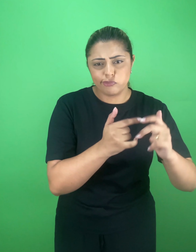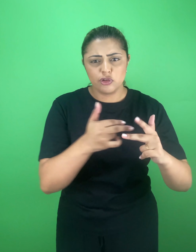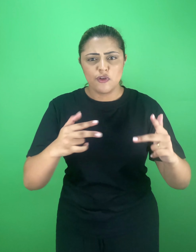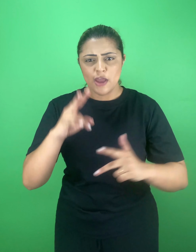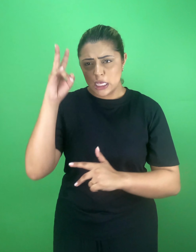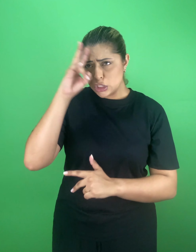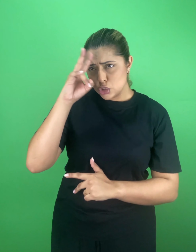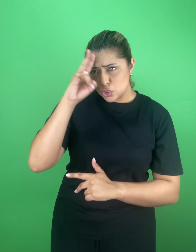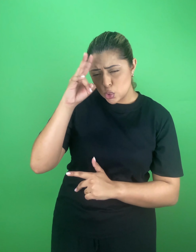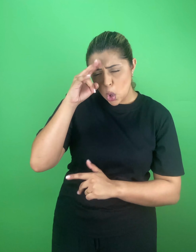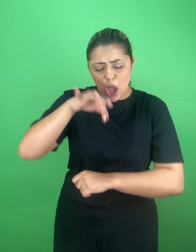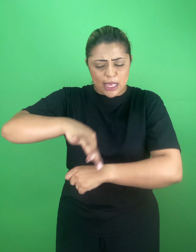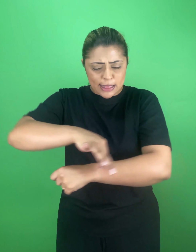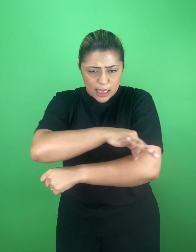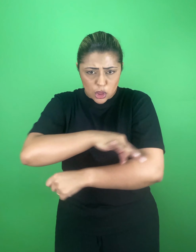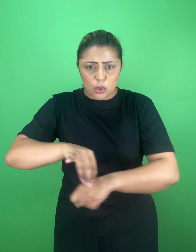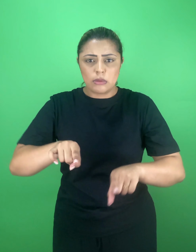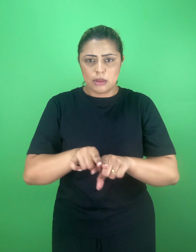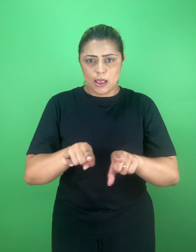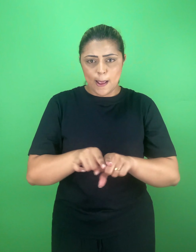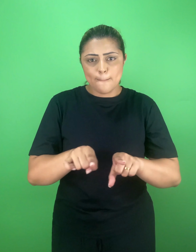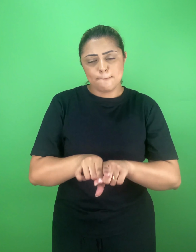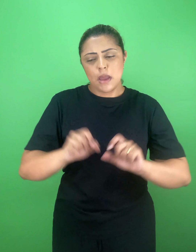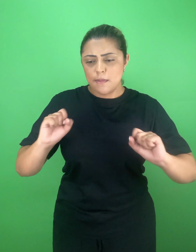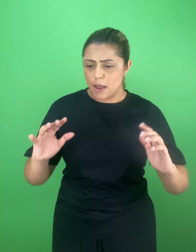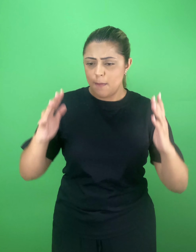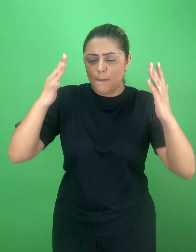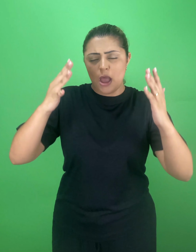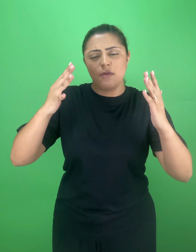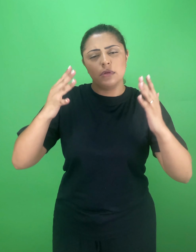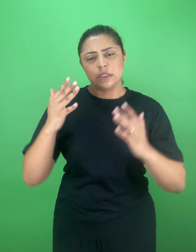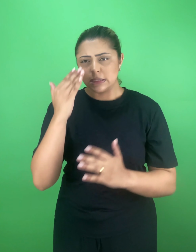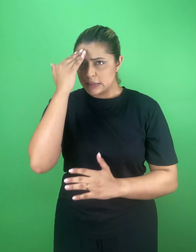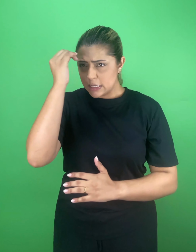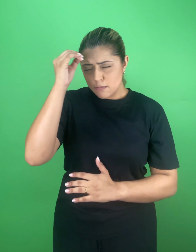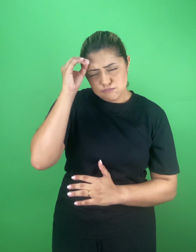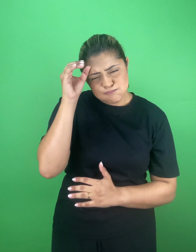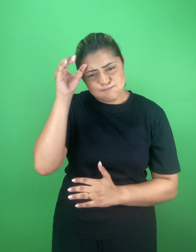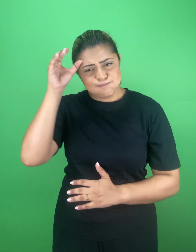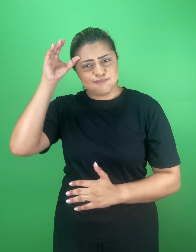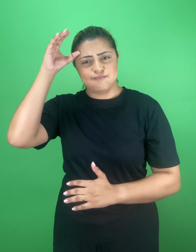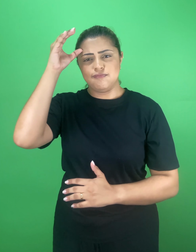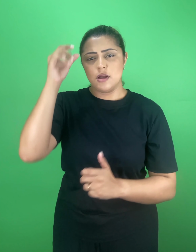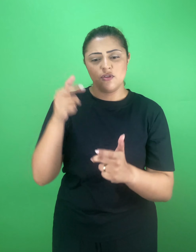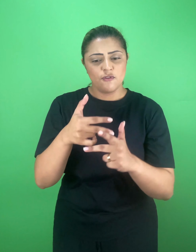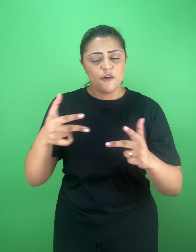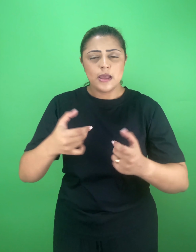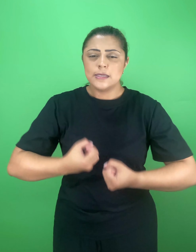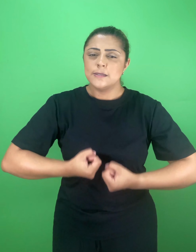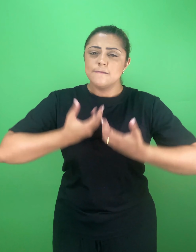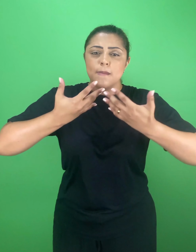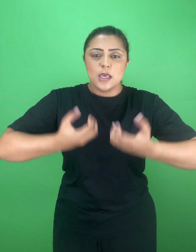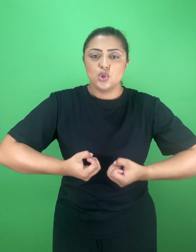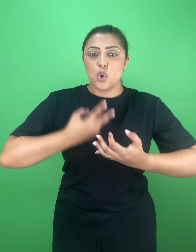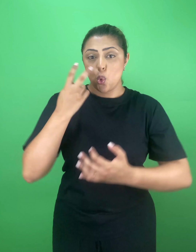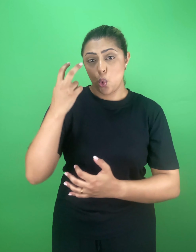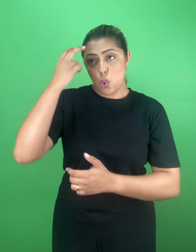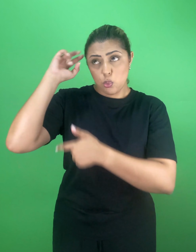diversas manifestações, celebrações e saberes considerados expressões das tradições culturais que integram o